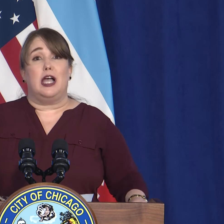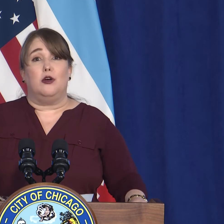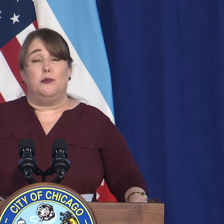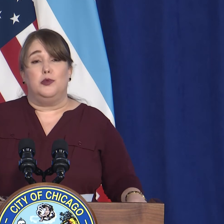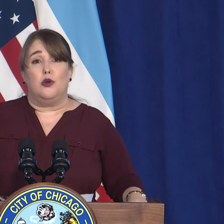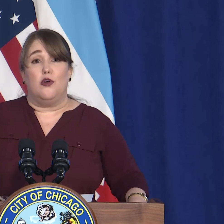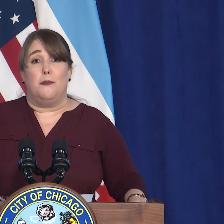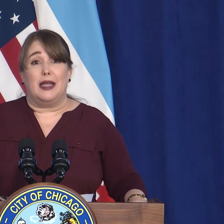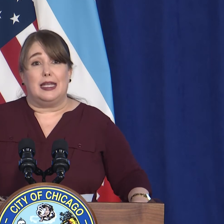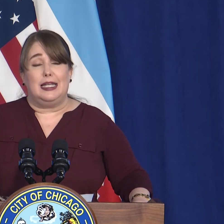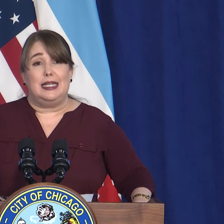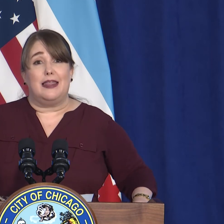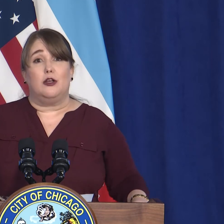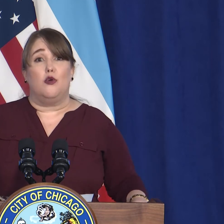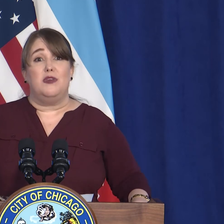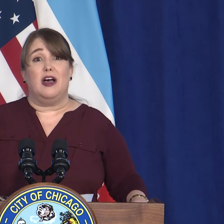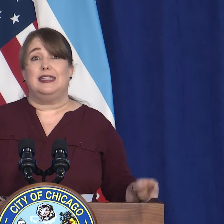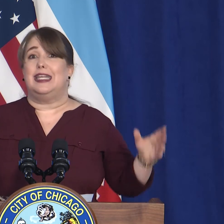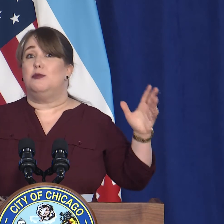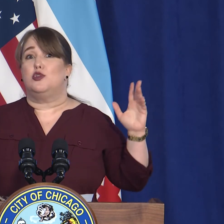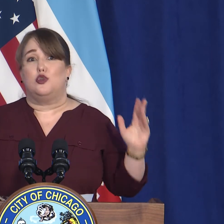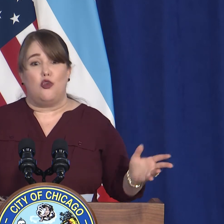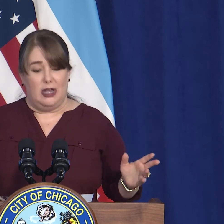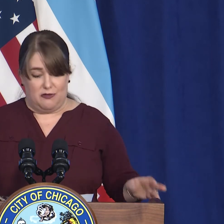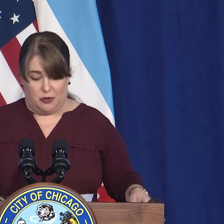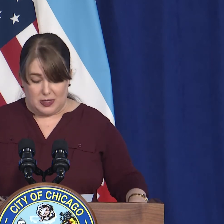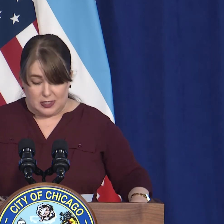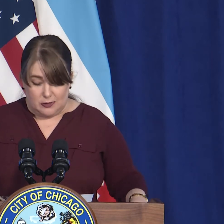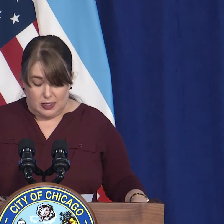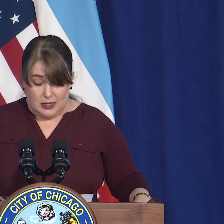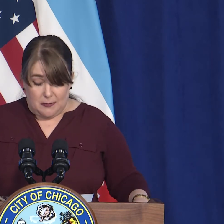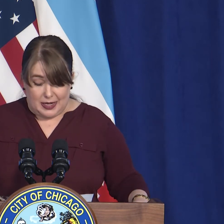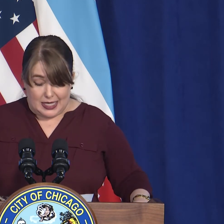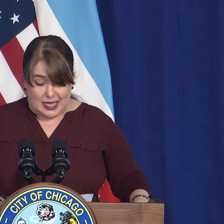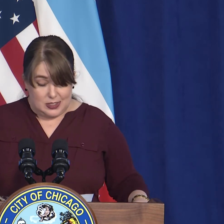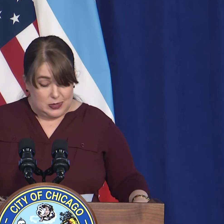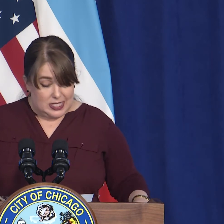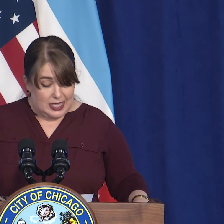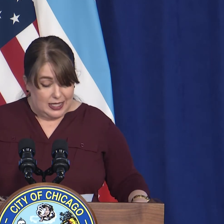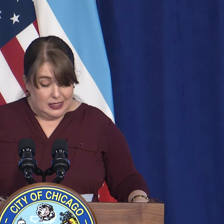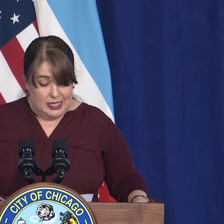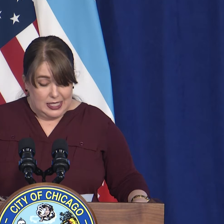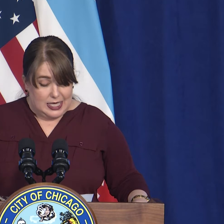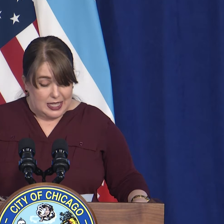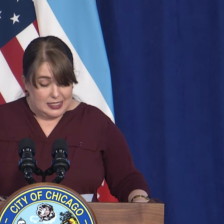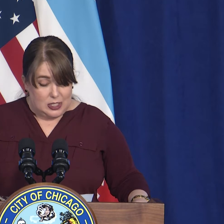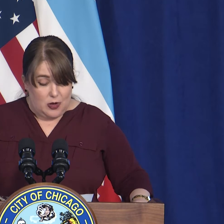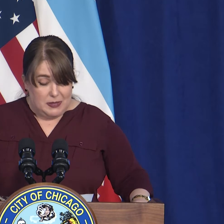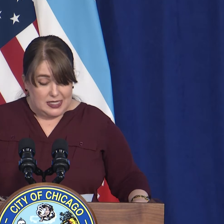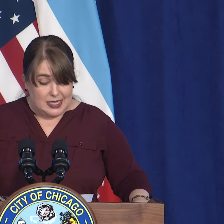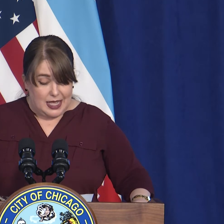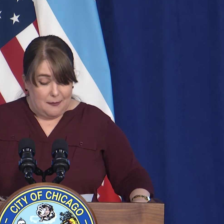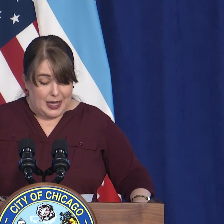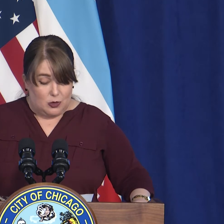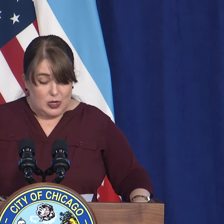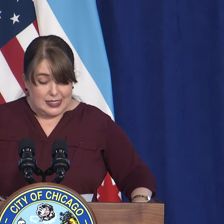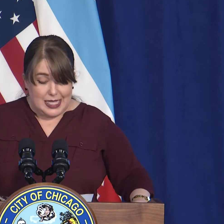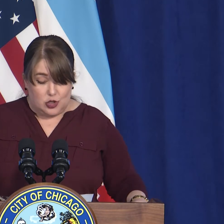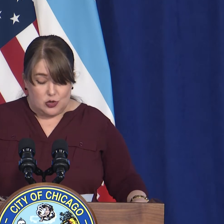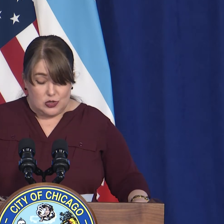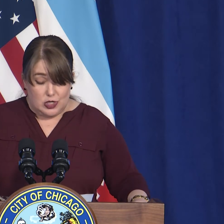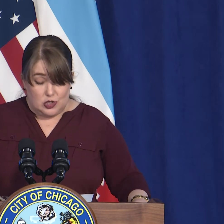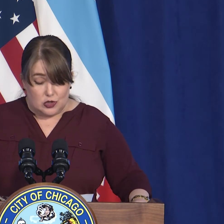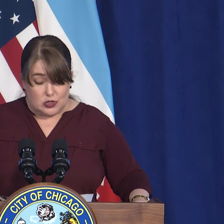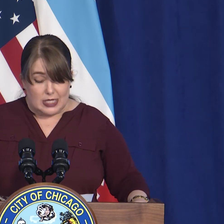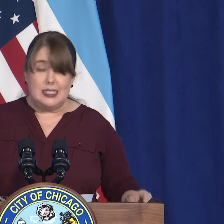en chicago.gov// covidvax. Tenemos toda la información para que haga su cita. Y cada sitio administrará vacunas